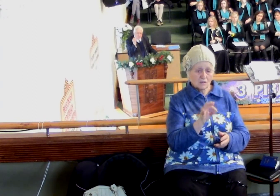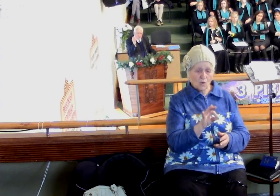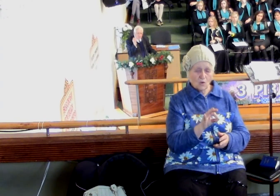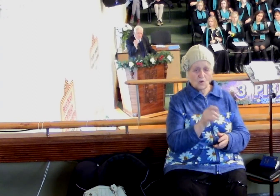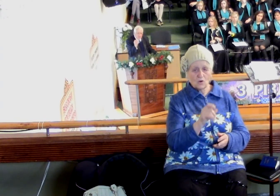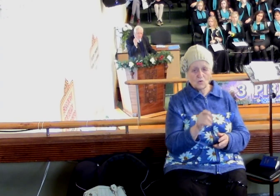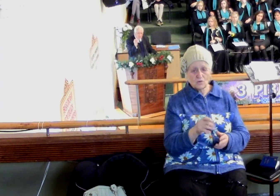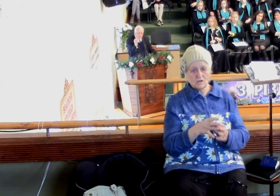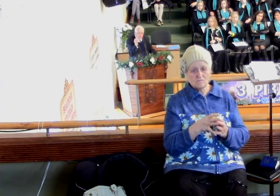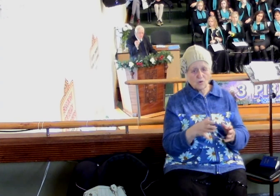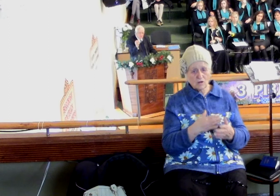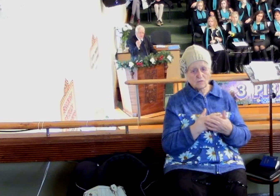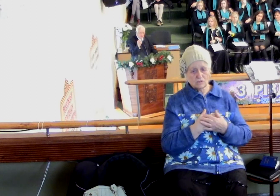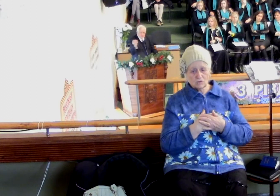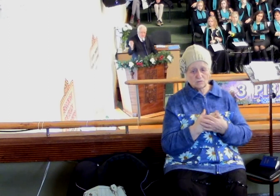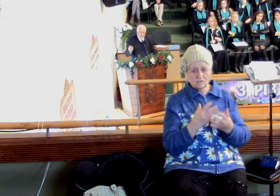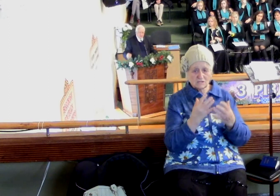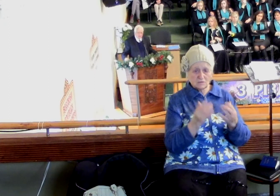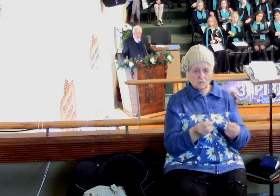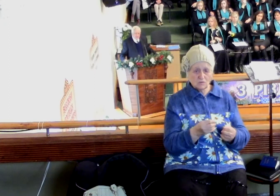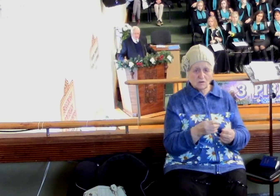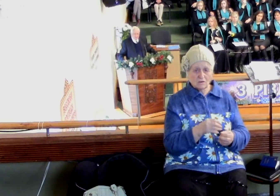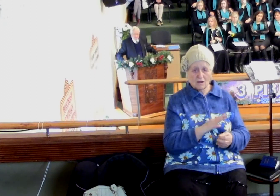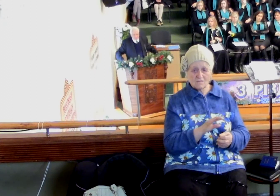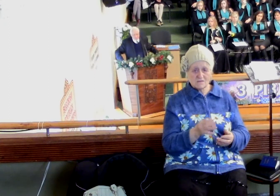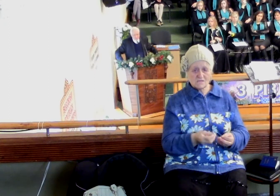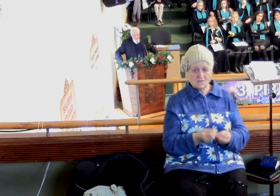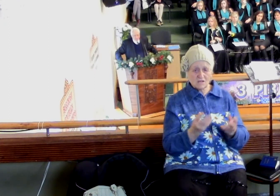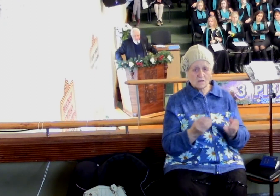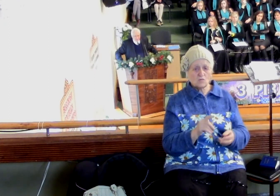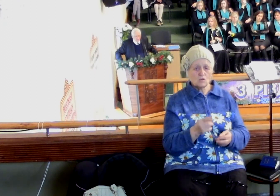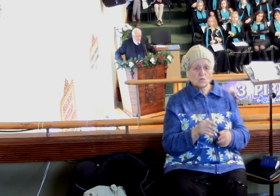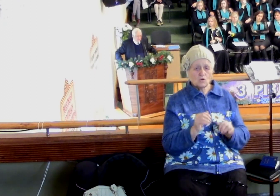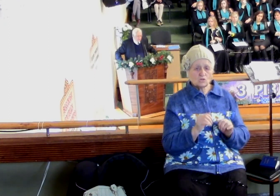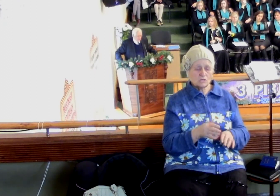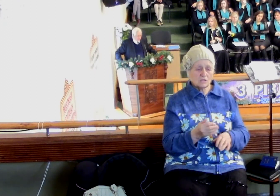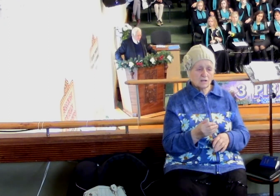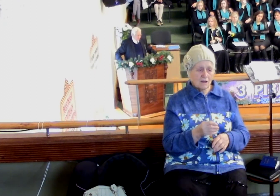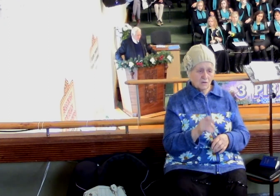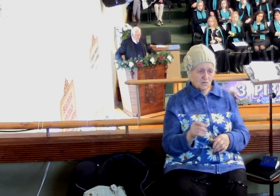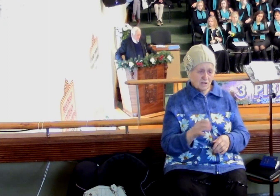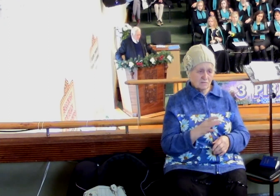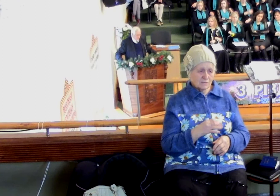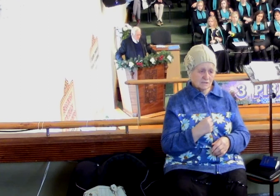но люди более возлюбили тьму, нежели свет, потому что дела их были злые.